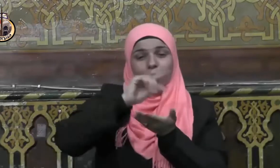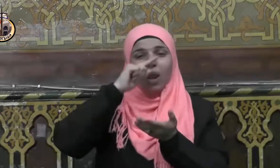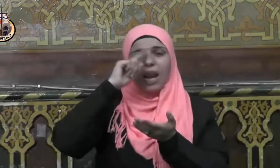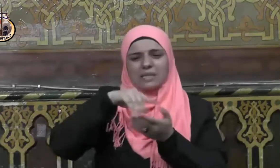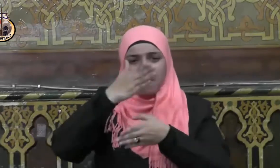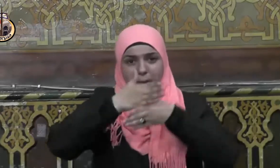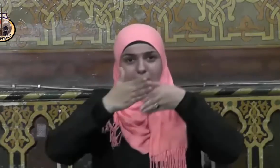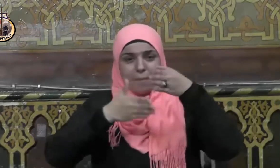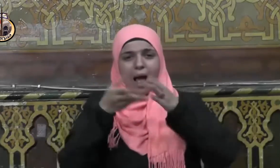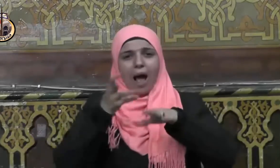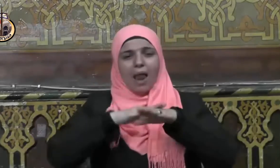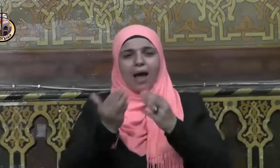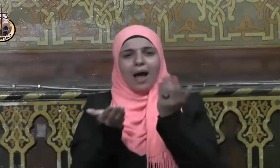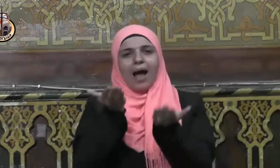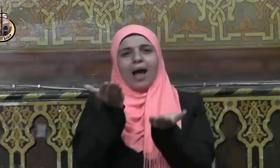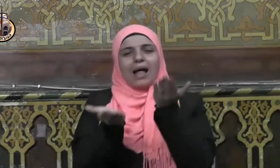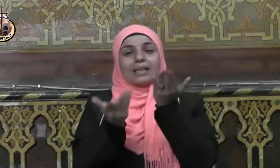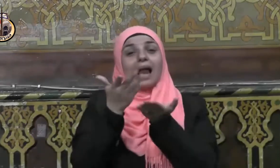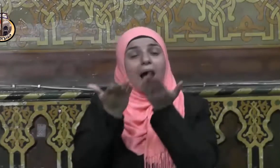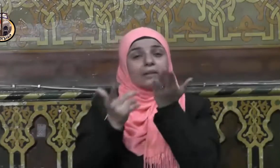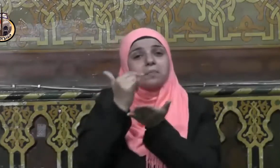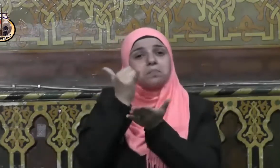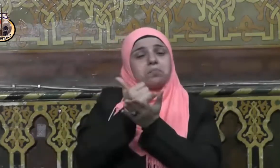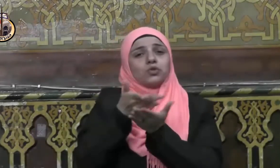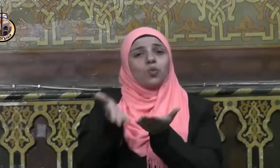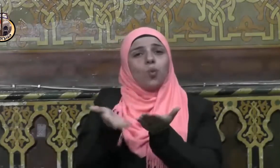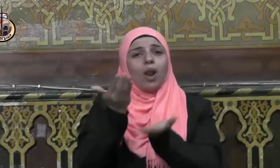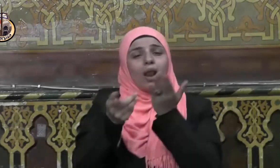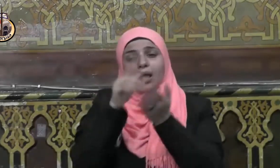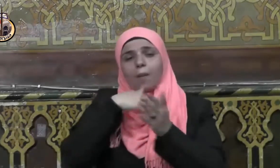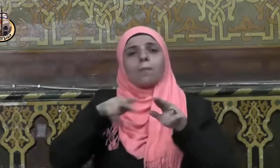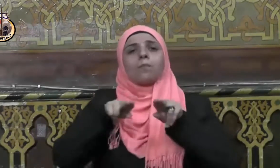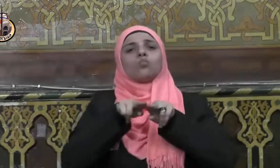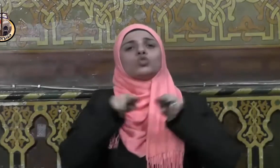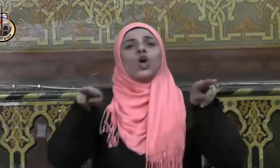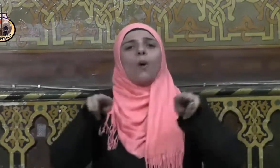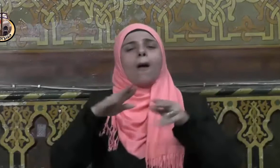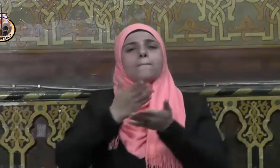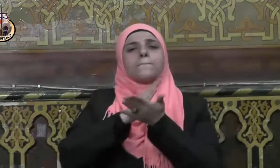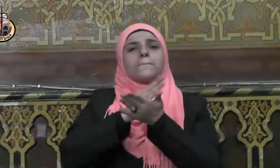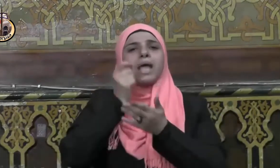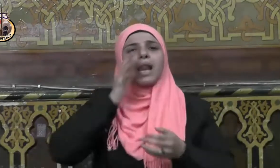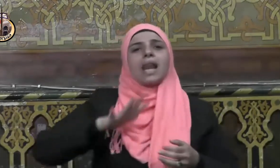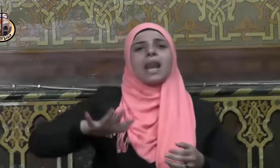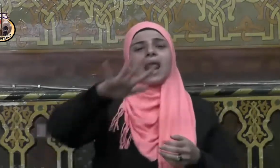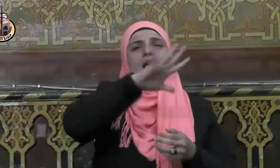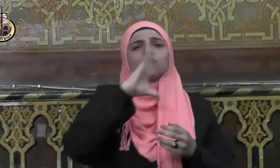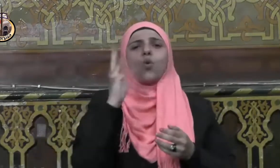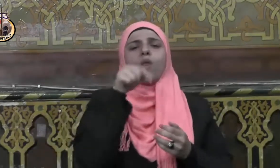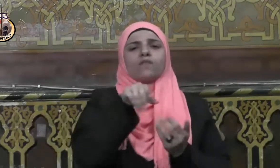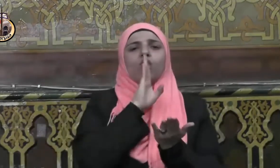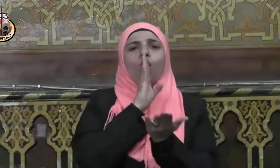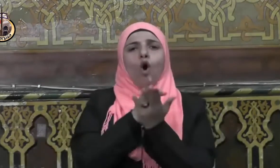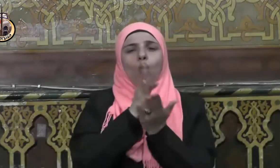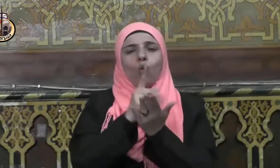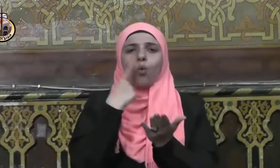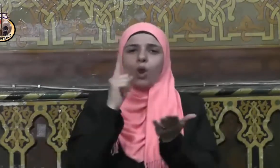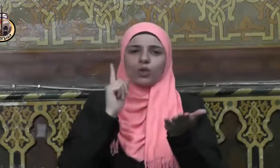بالعدل الذي يسوي بين الناس جميعاً في الحقوق والواجبات